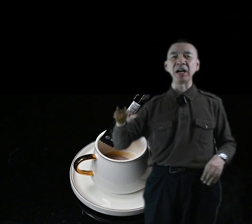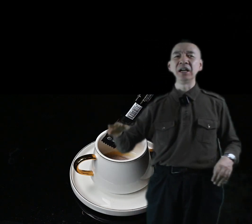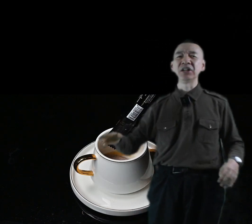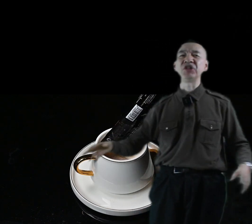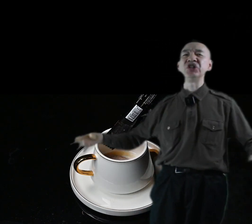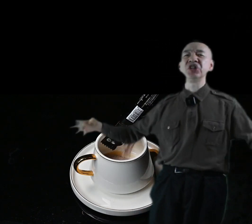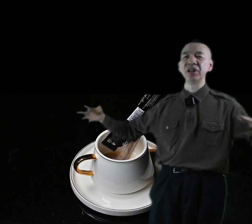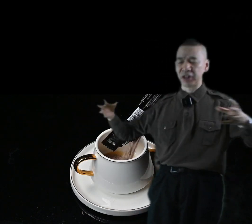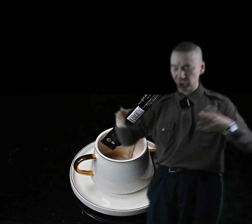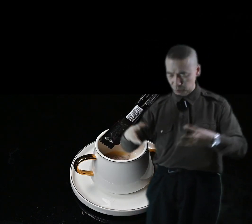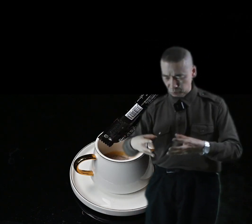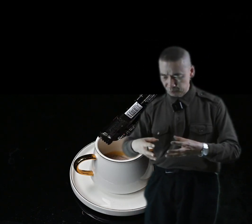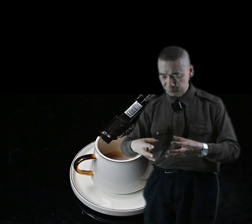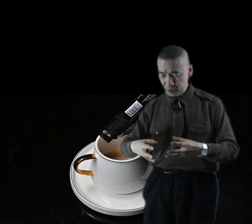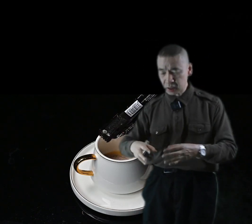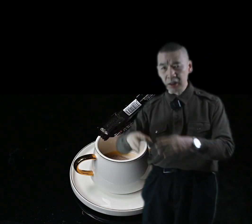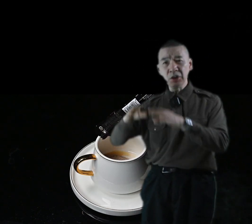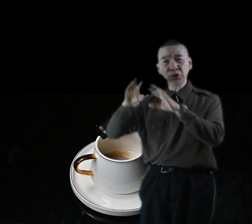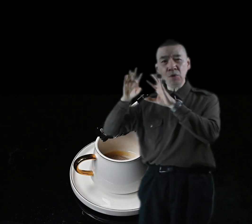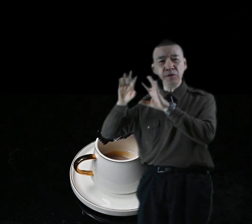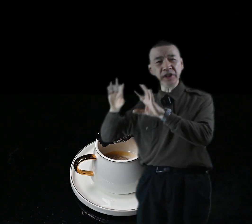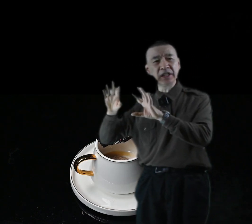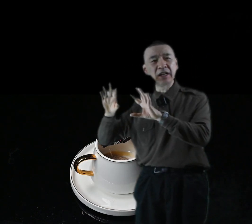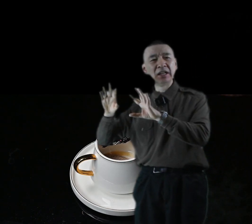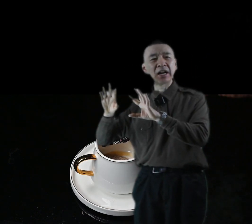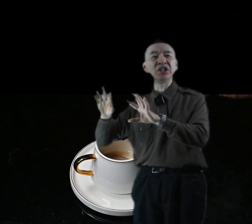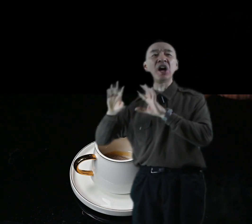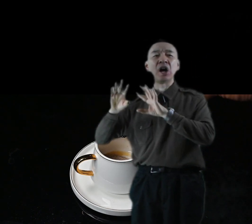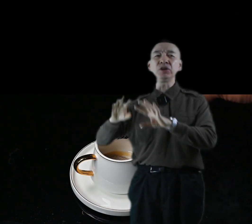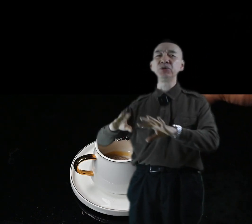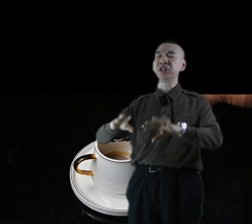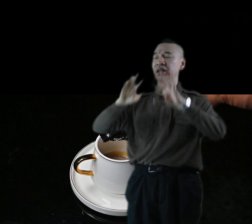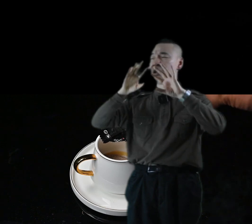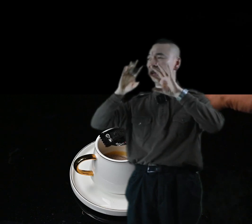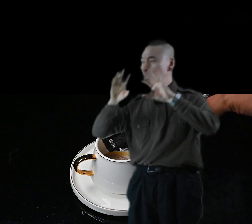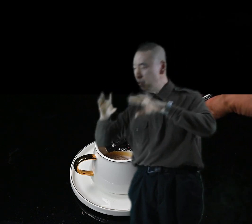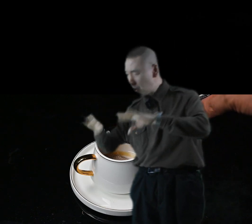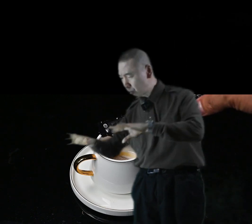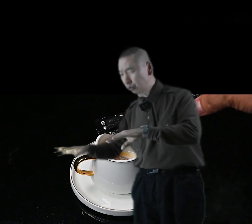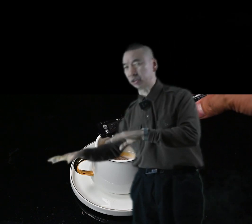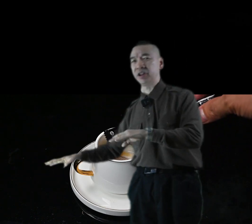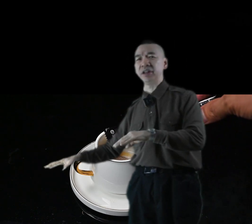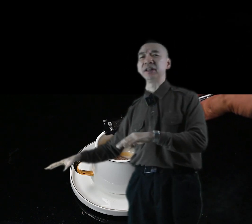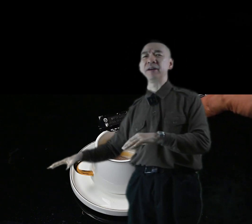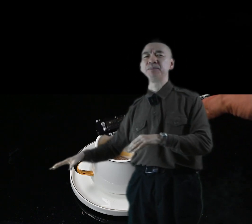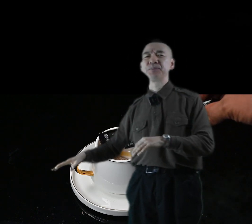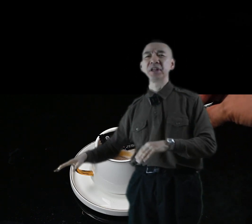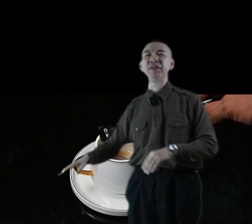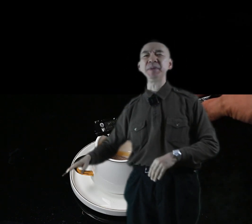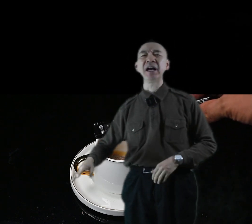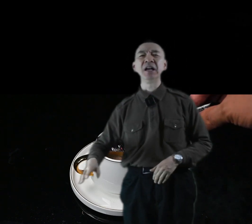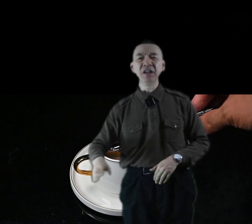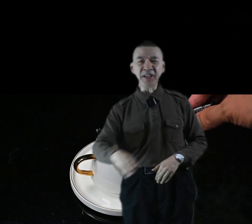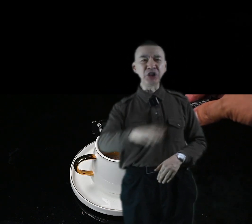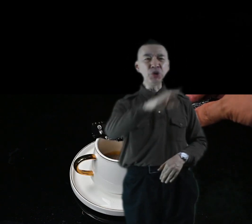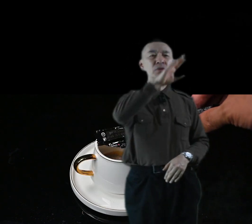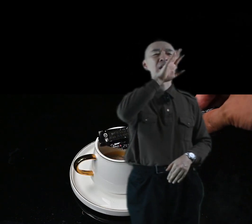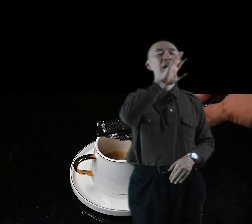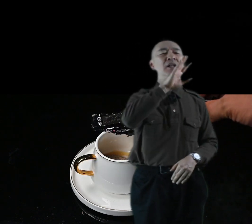啊要以这些人为主而宗富丽呢还是要好好地自己的幕后工作就可以了也非必啊为了重点的